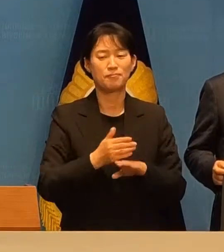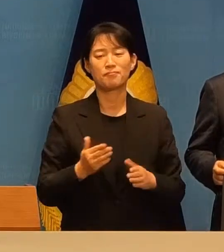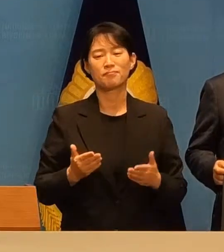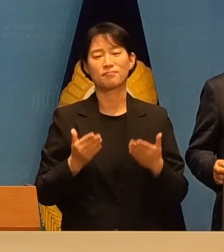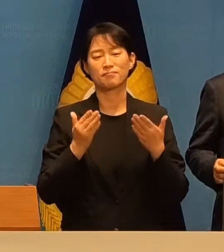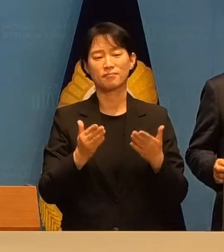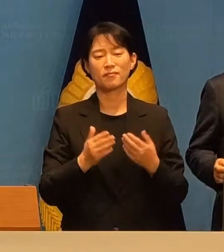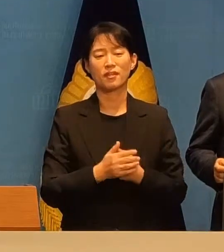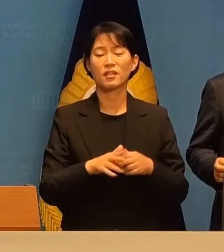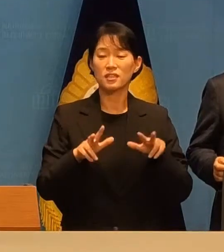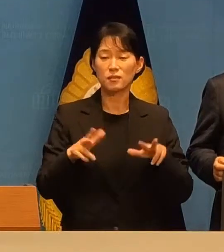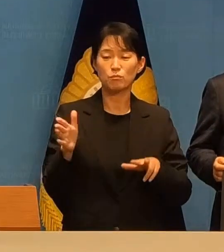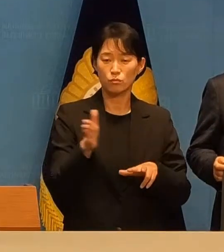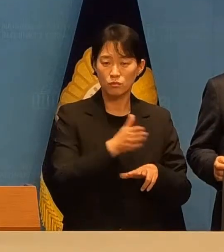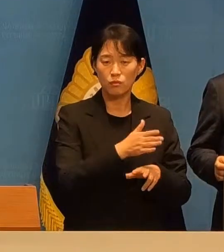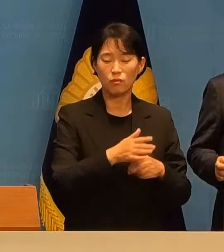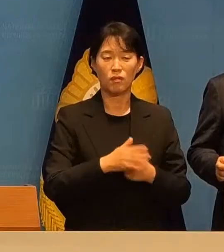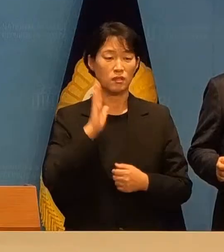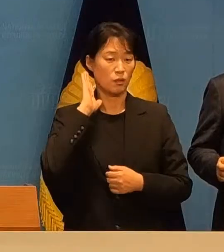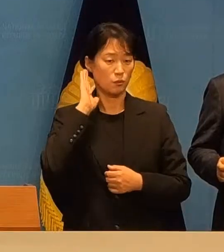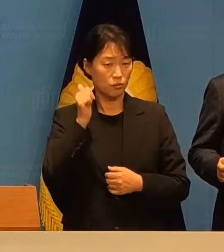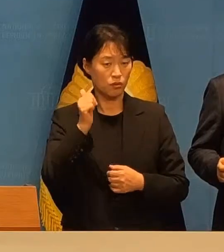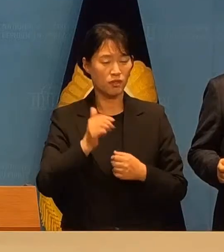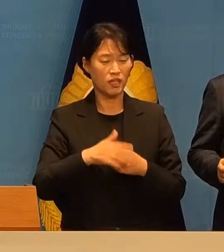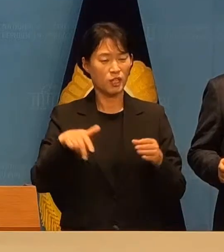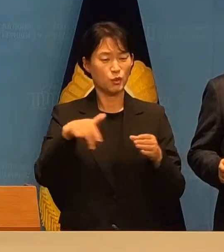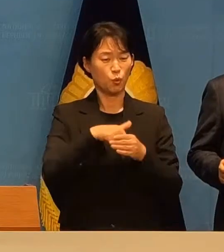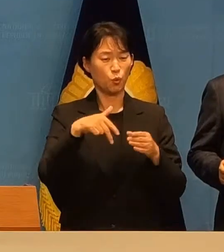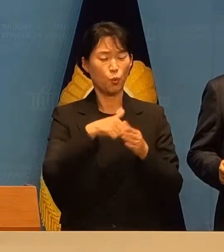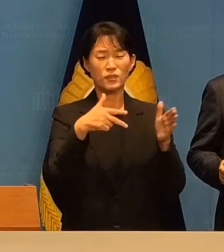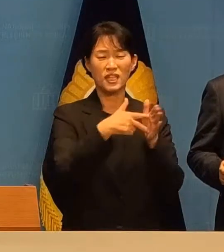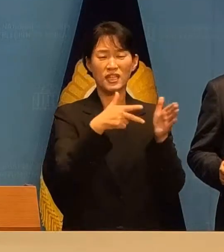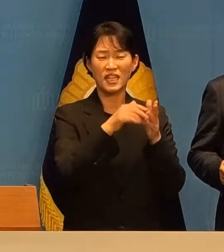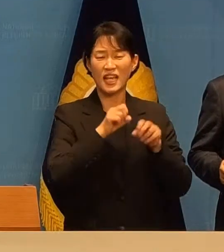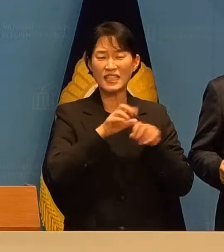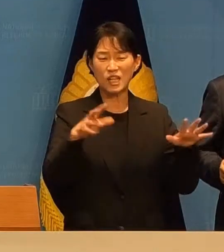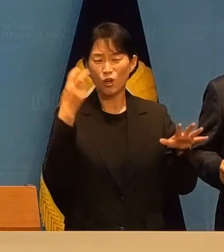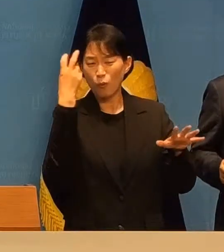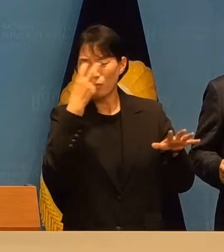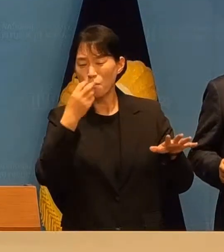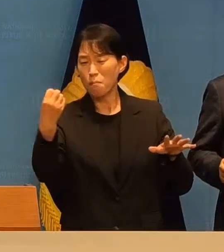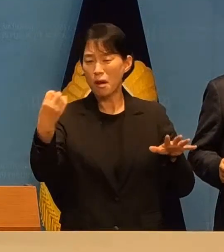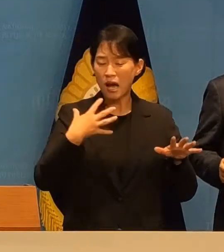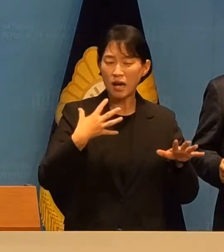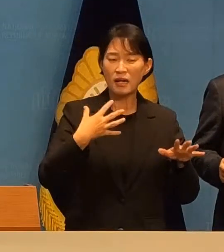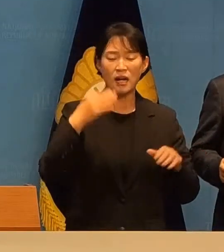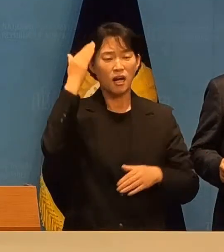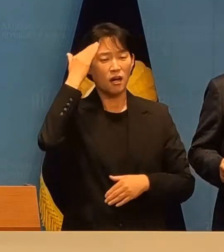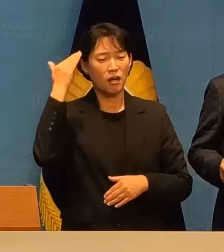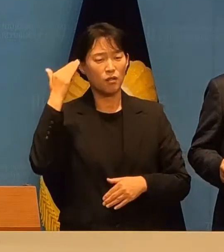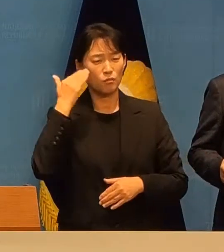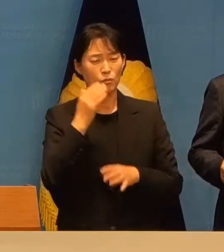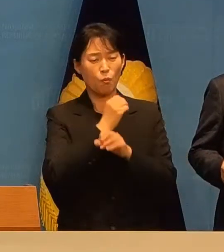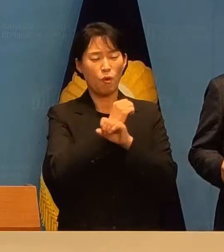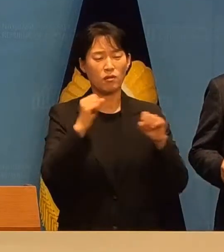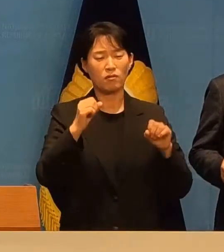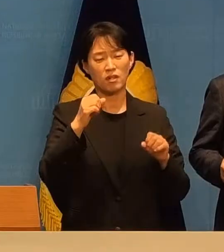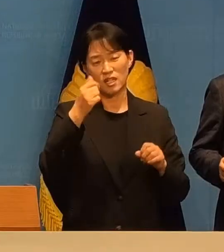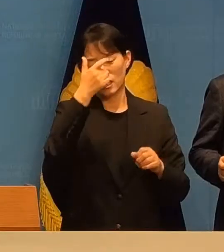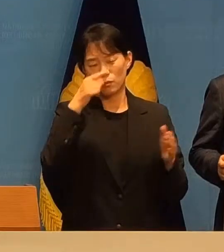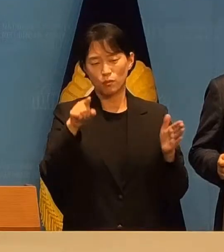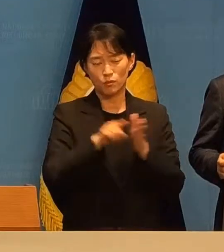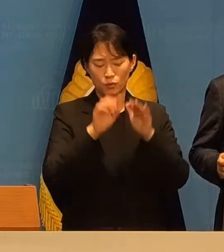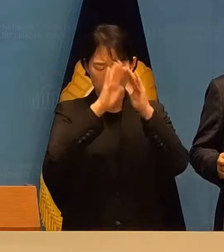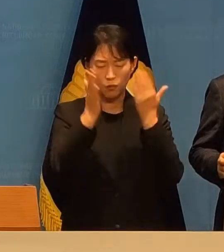감사드립니다. 지금부터 대통령의 종교재단 해산 검토 발언 관련 대한민국 광역 기독교